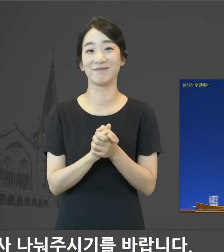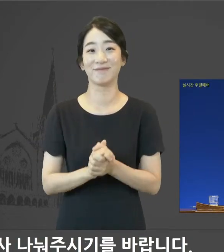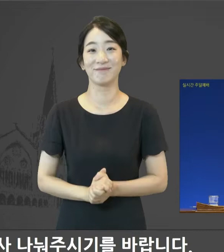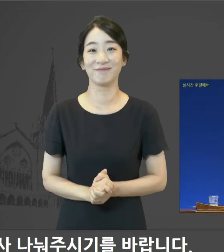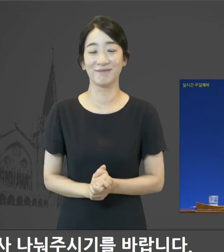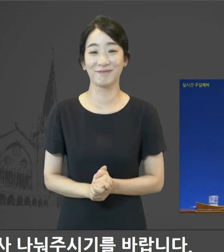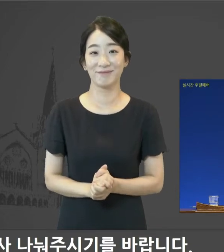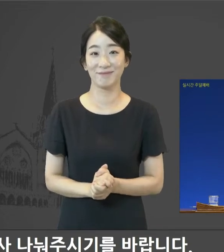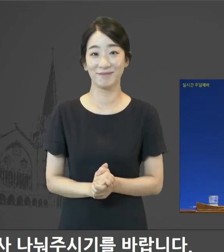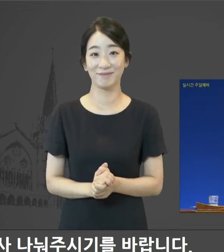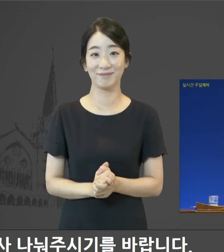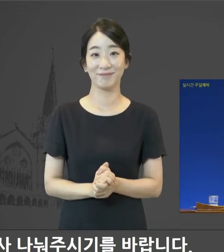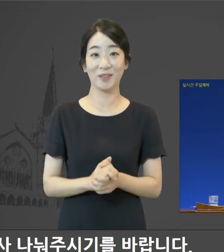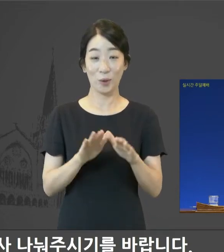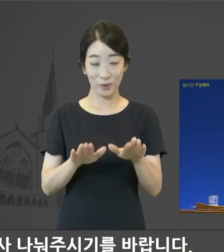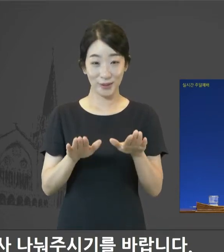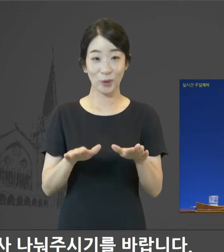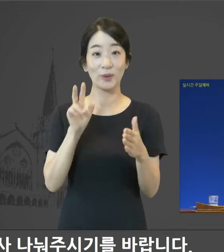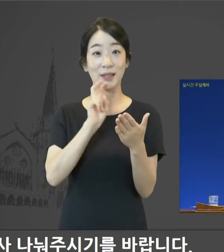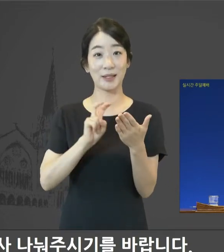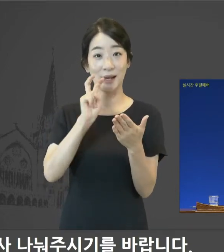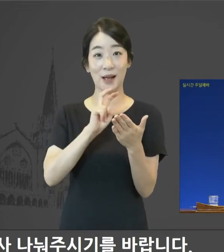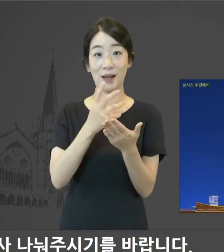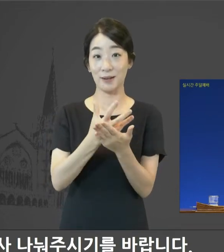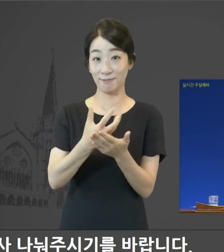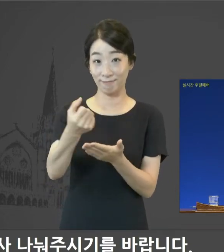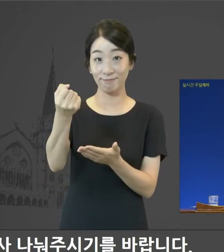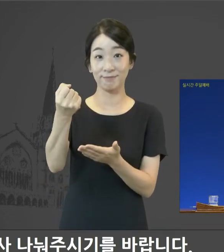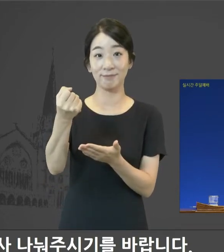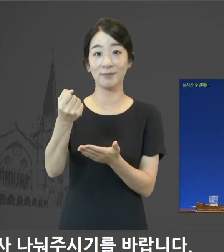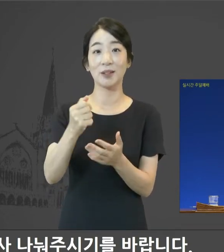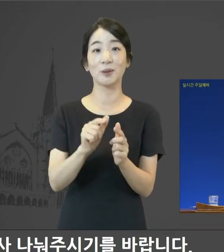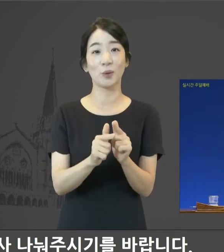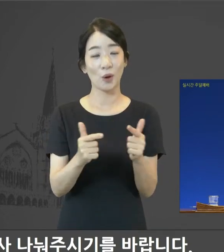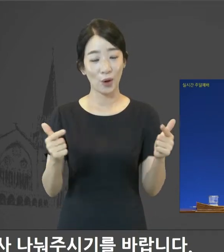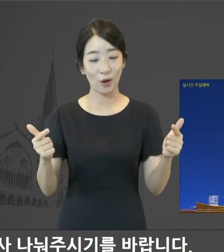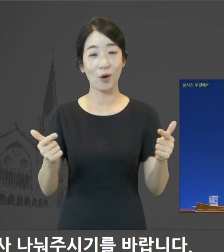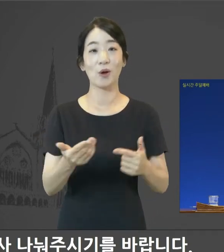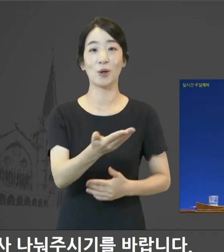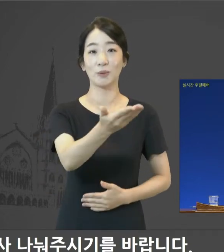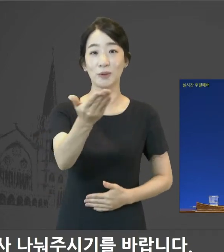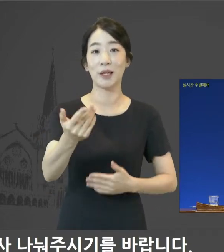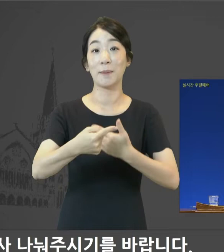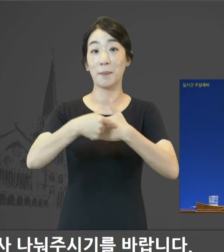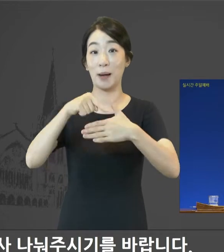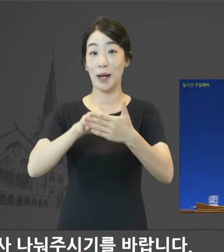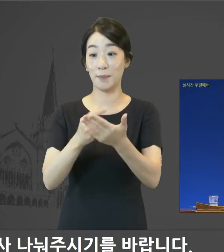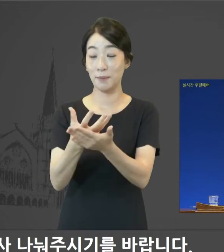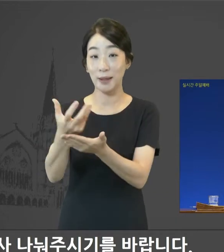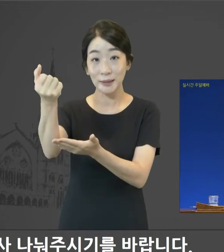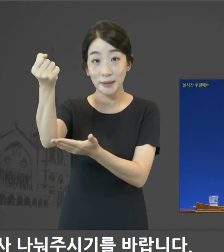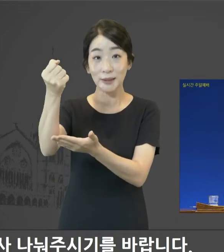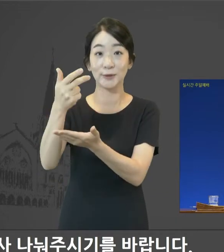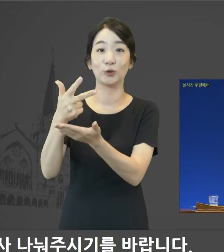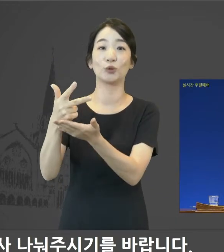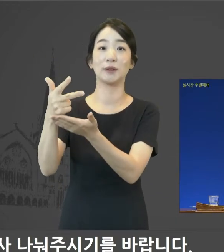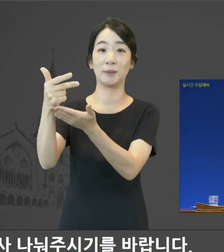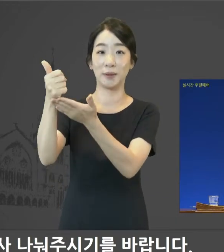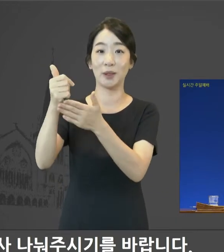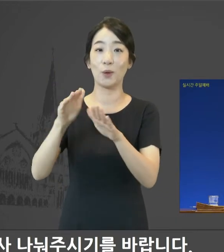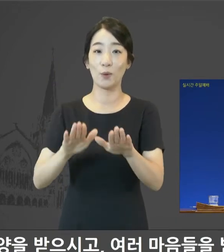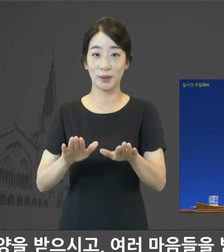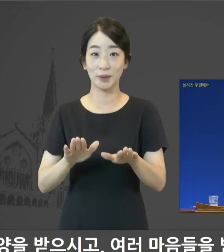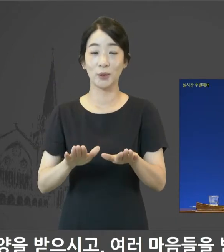오늘도 찬양을 받으시고 또 여러 마음들을 받으신 우리 주님께서